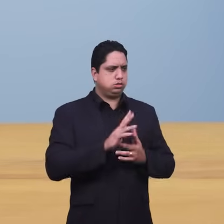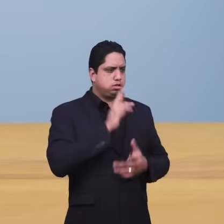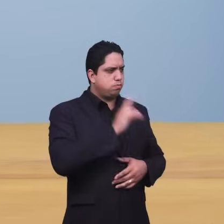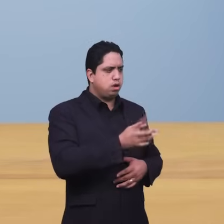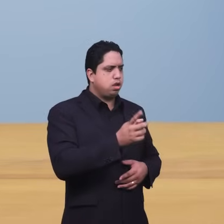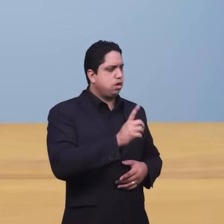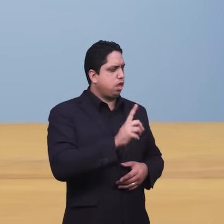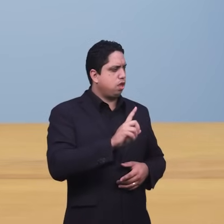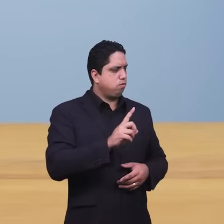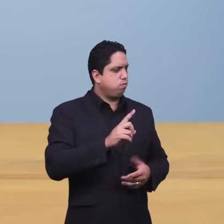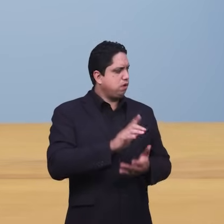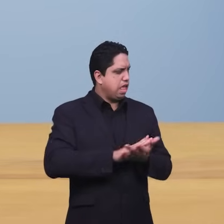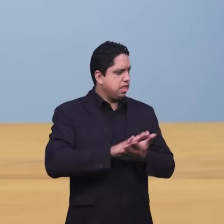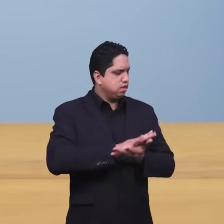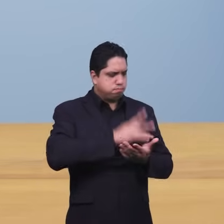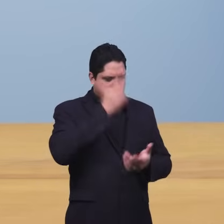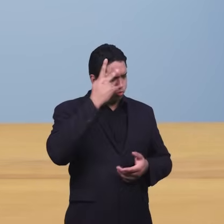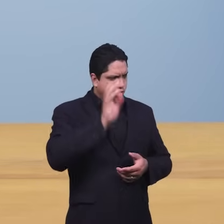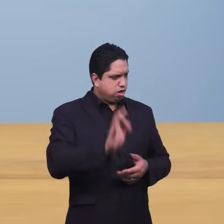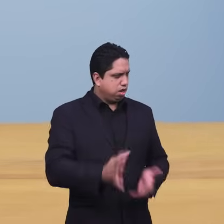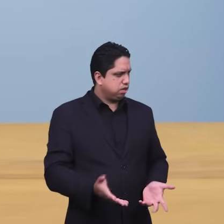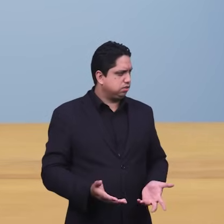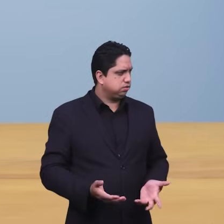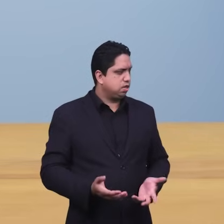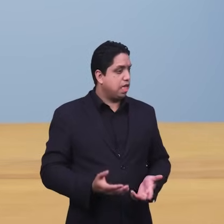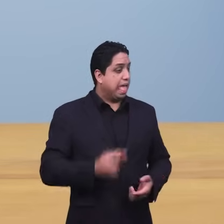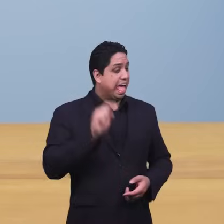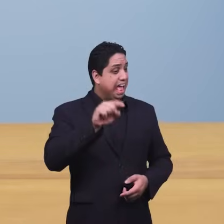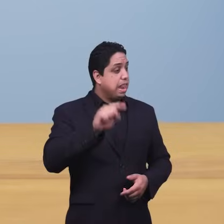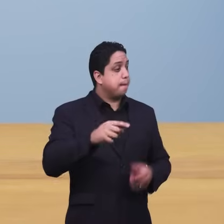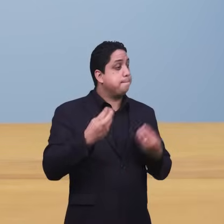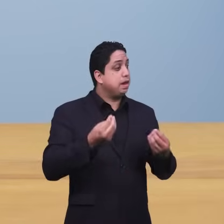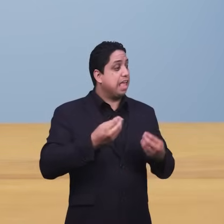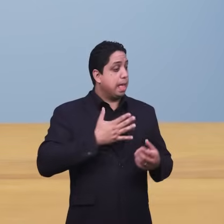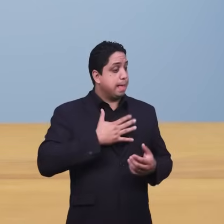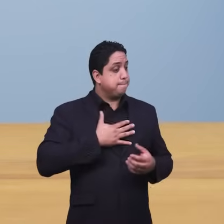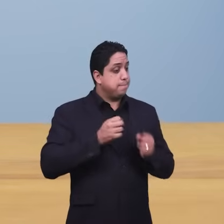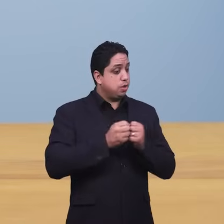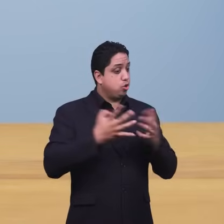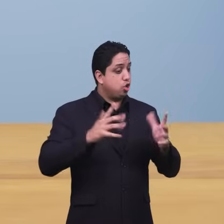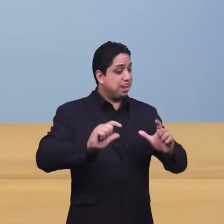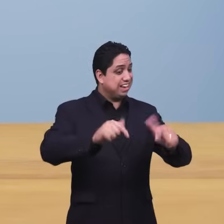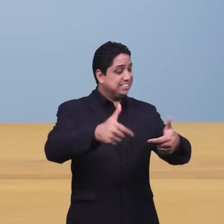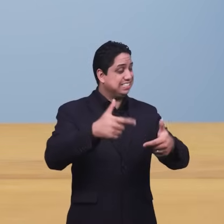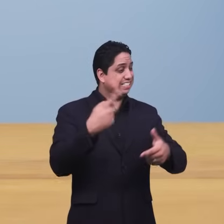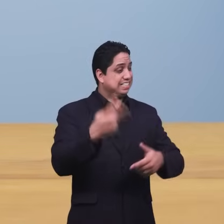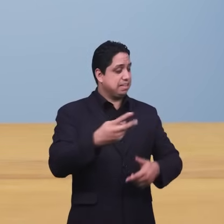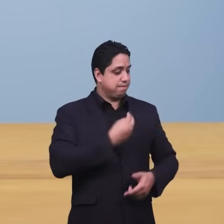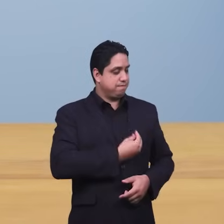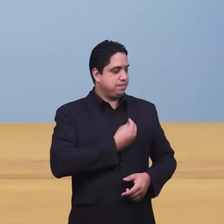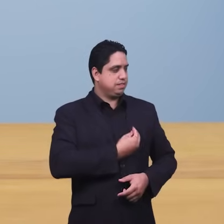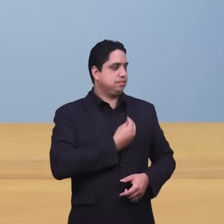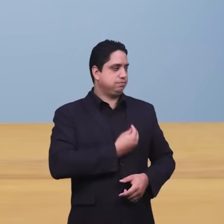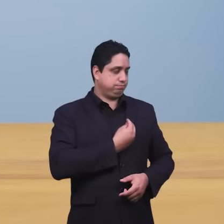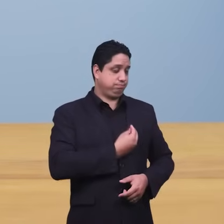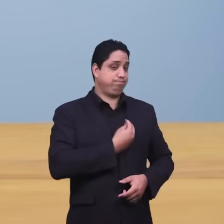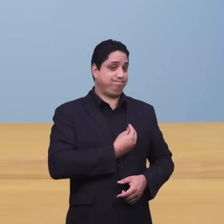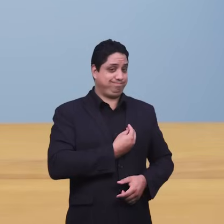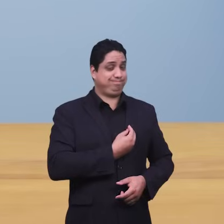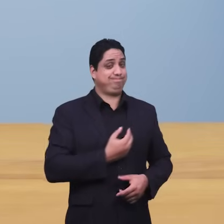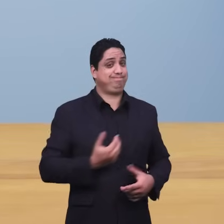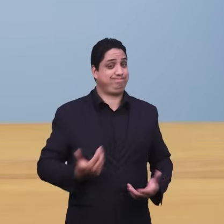Jesus diz, nenhum e nem outro. Isso foi para que se manifestasse a glória de Deus nessa criança, nessa